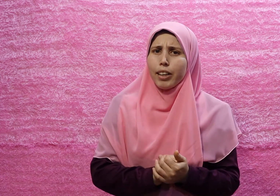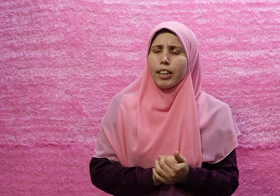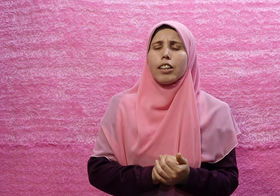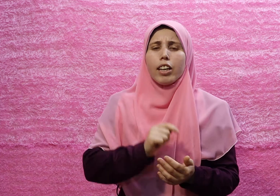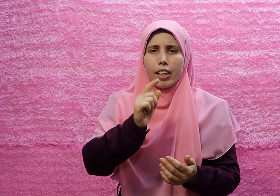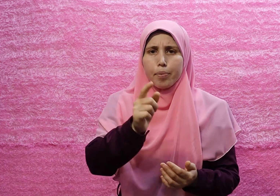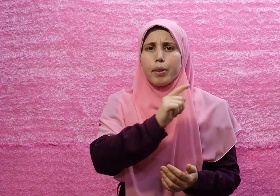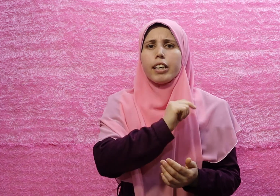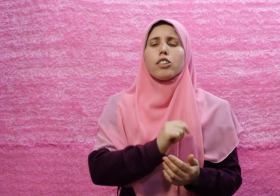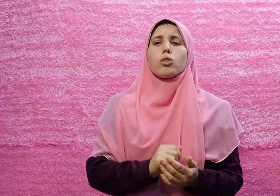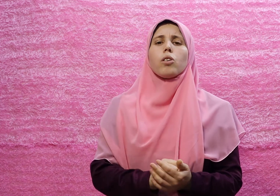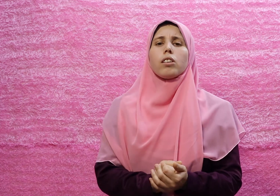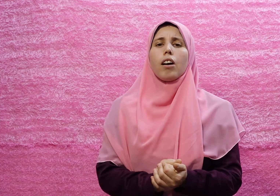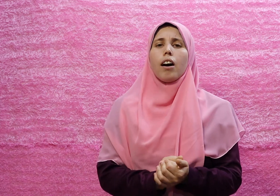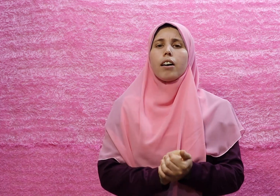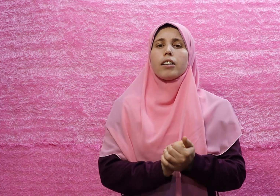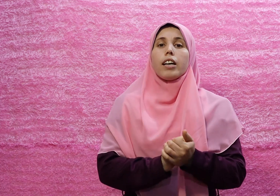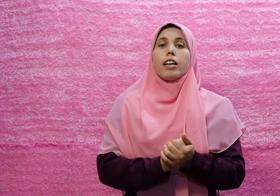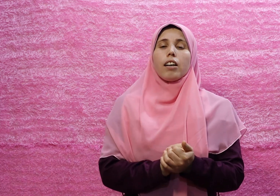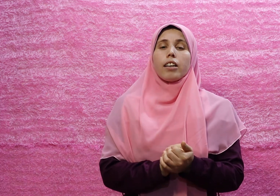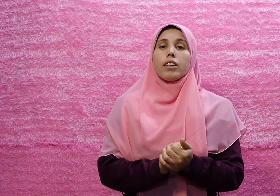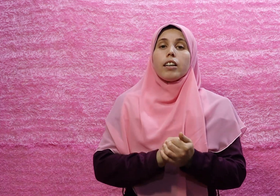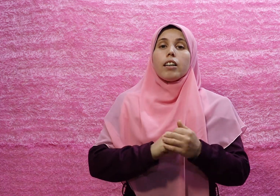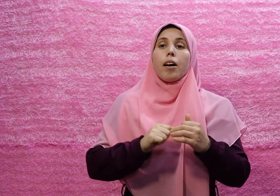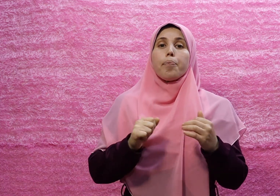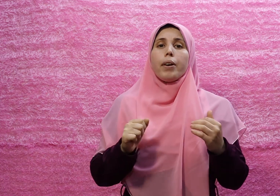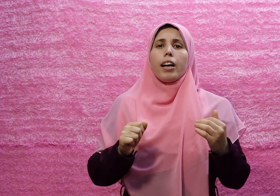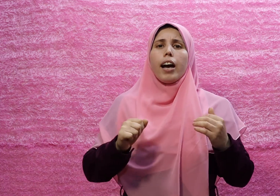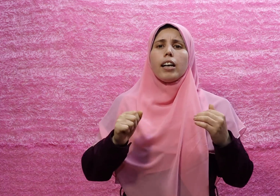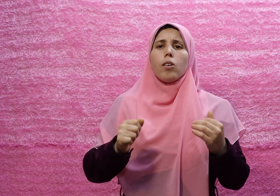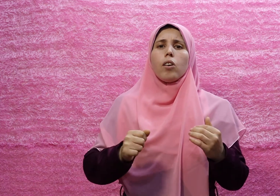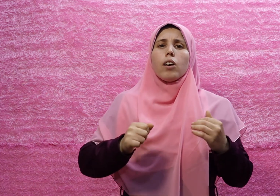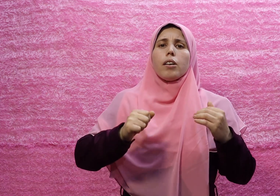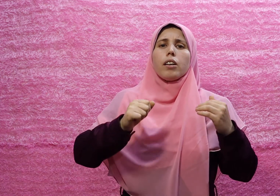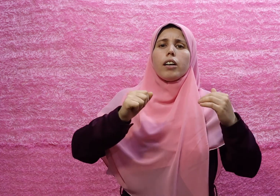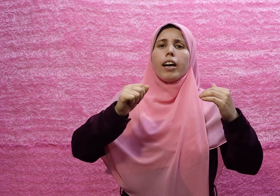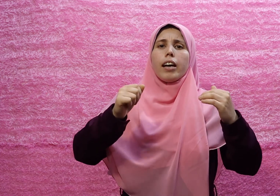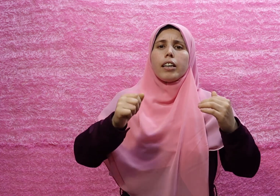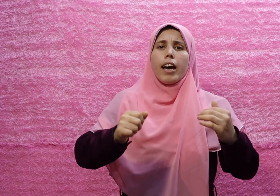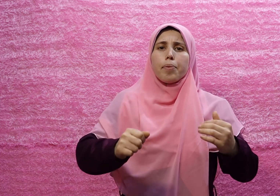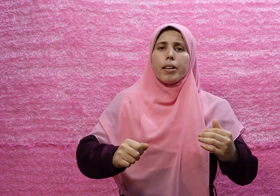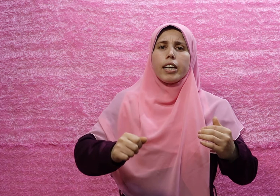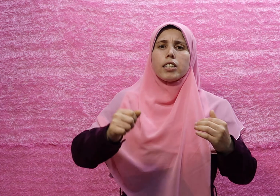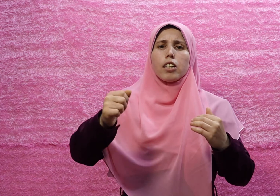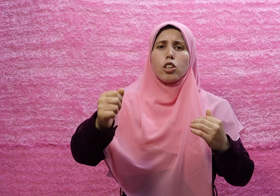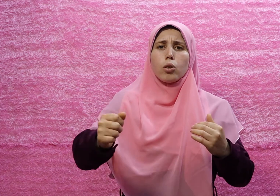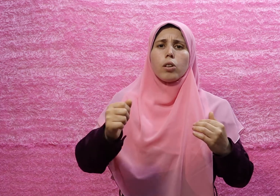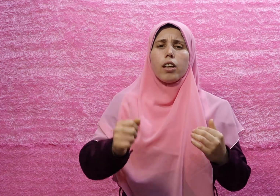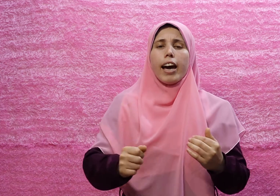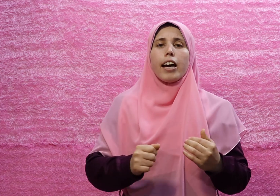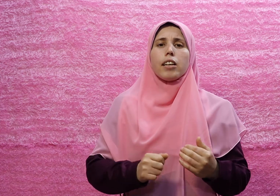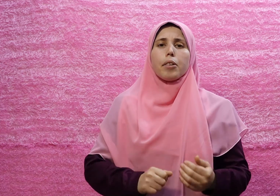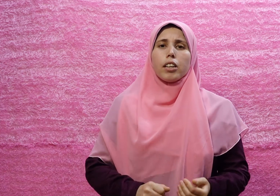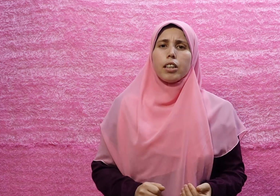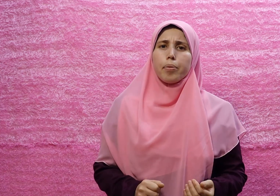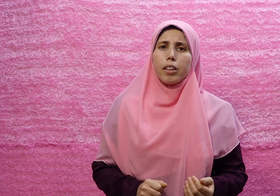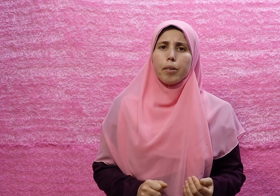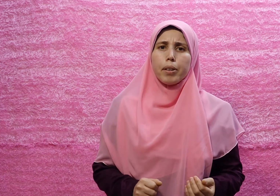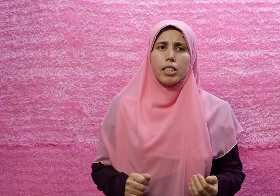حلوين؟ إبليس شطار. طيب ربنا قال له يا إبليس اسجد لآدم. جيب لي إبليس